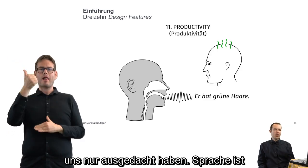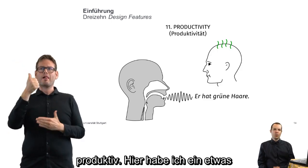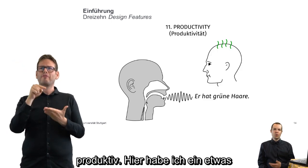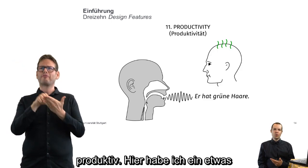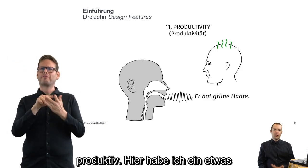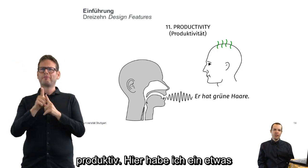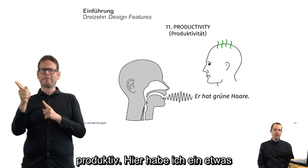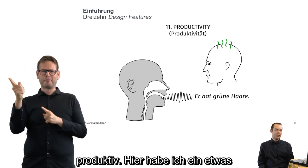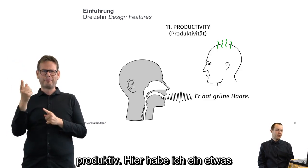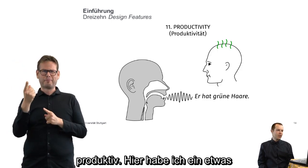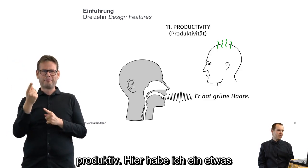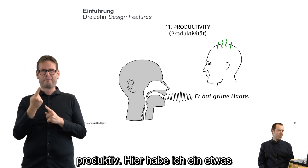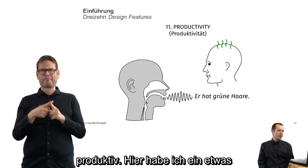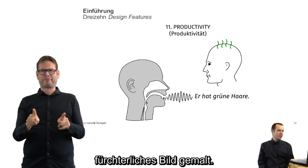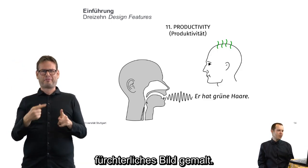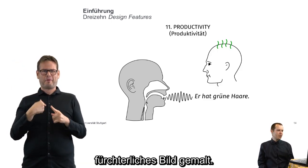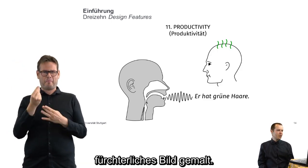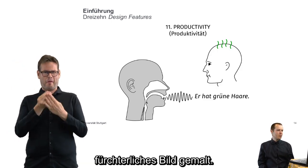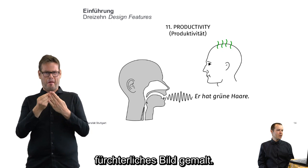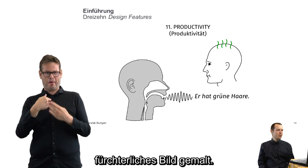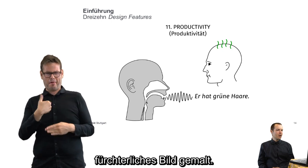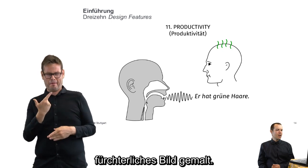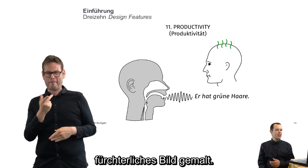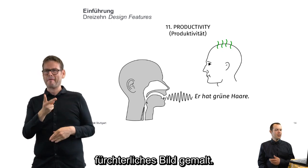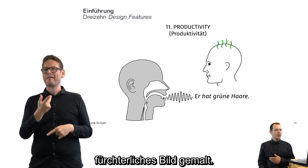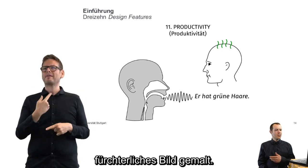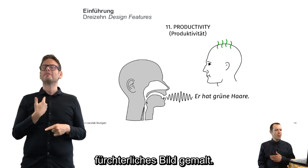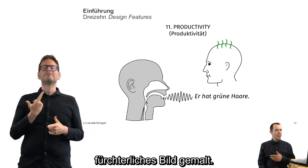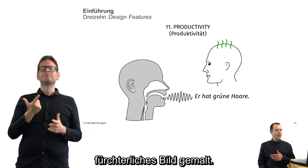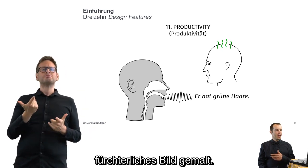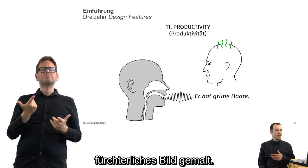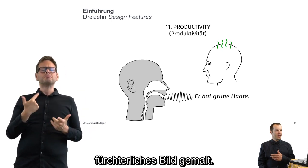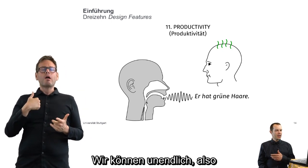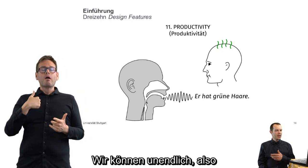Sprache ist produktiv. Hier habe ich ein etwas fürchterliches Bild gemalt.